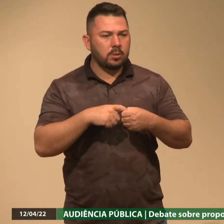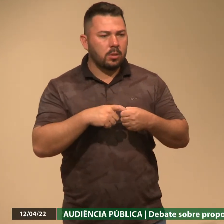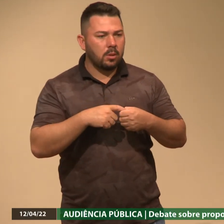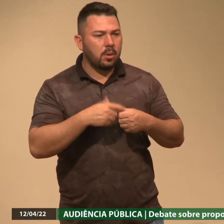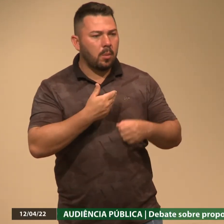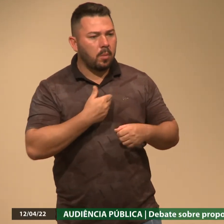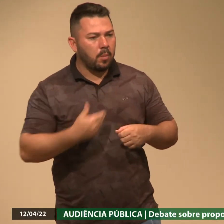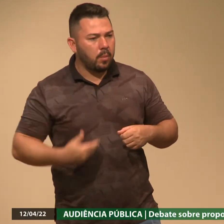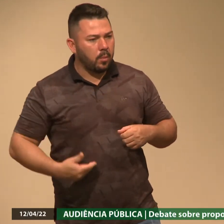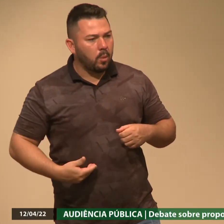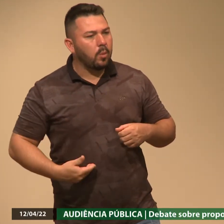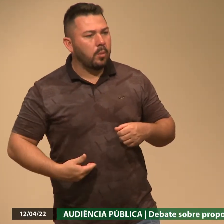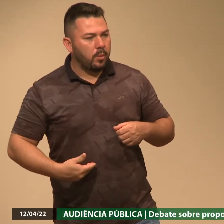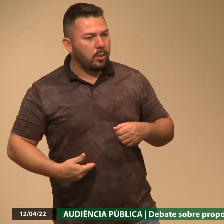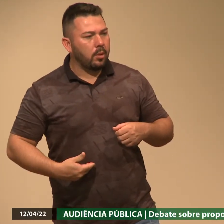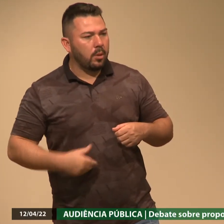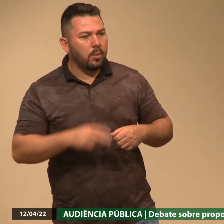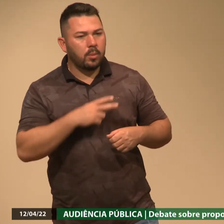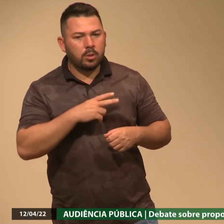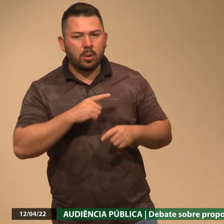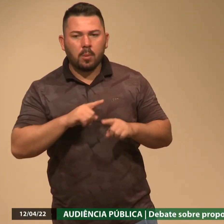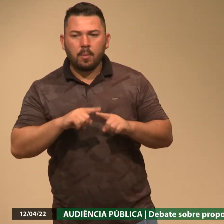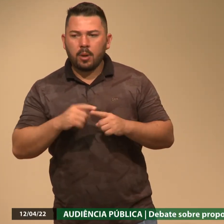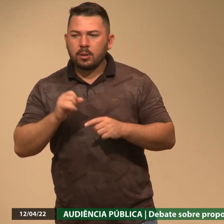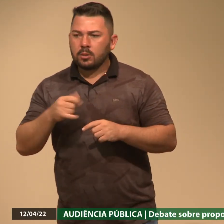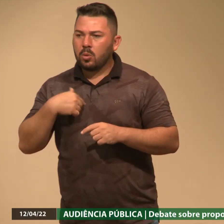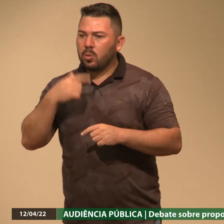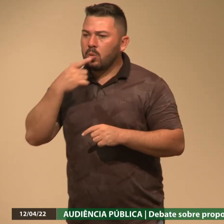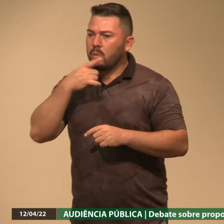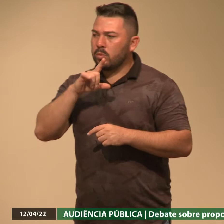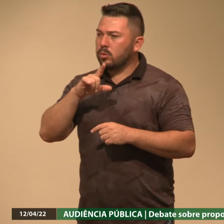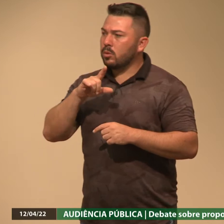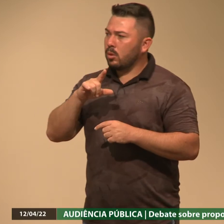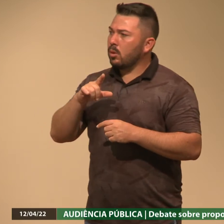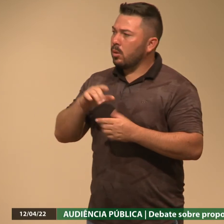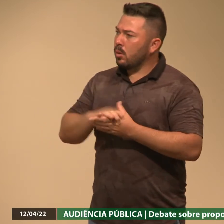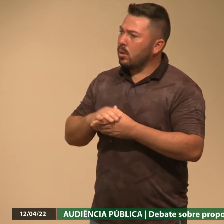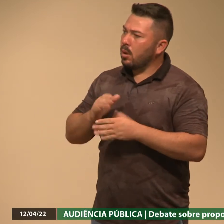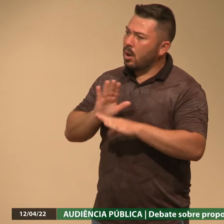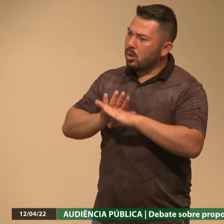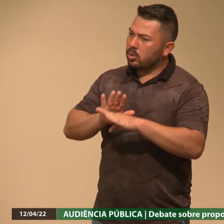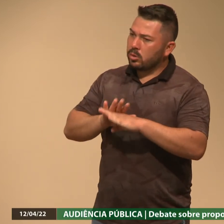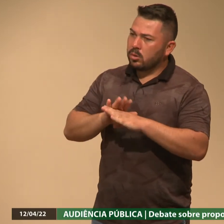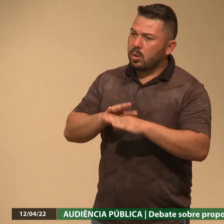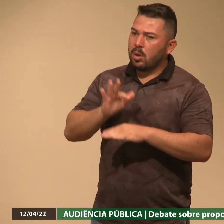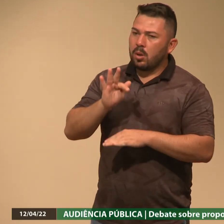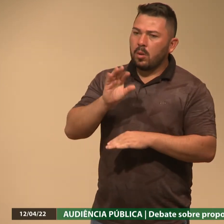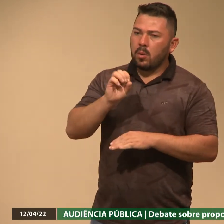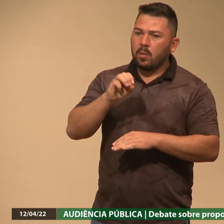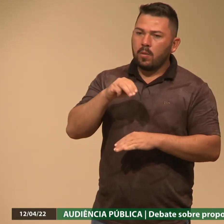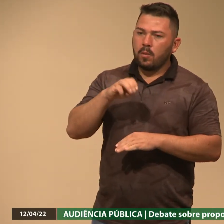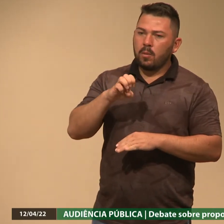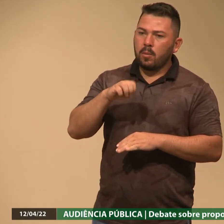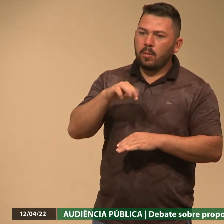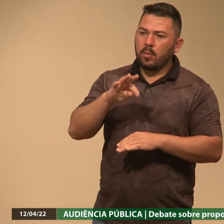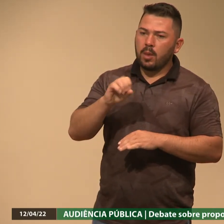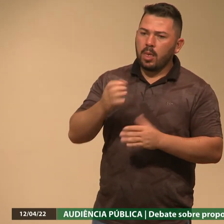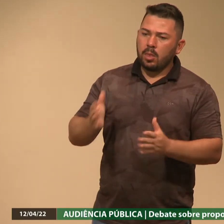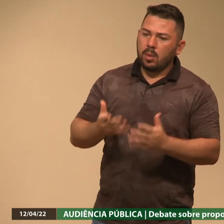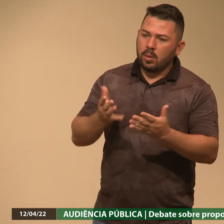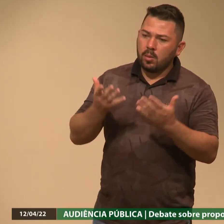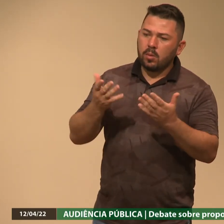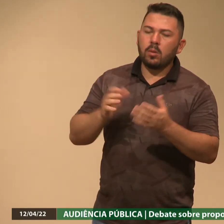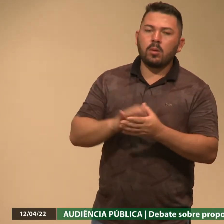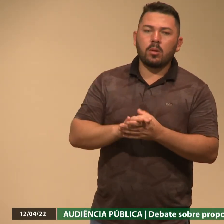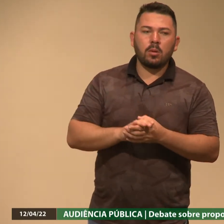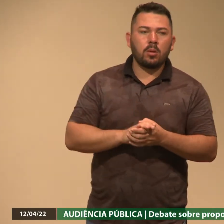mas eu penso que se eu puder contribuir seria importante acrescentar a palavra fomento porque daí desta